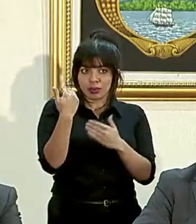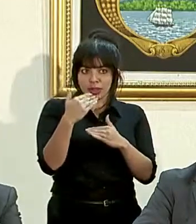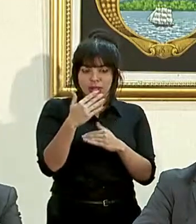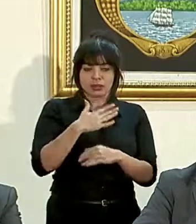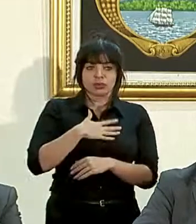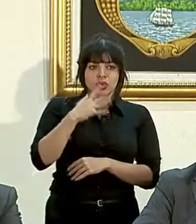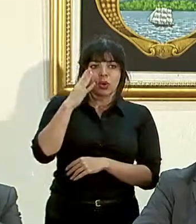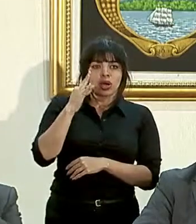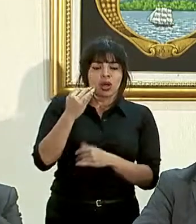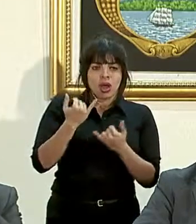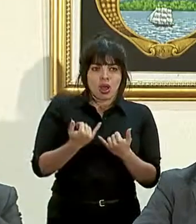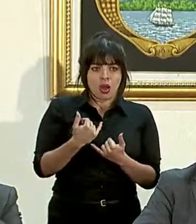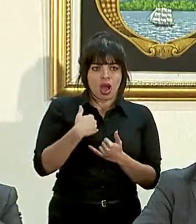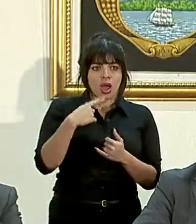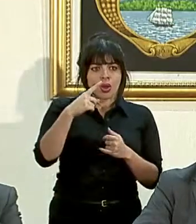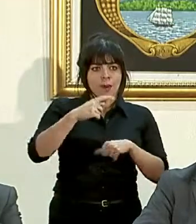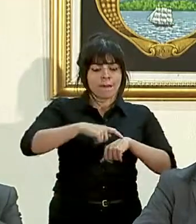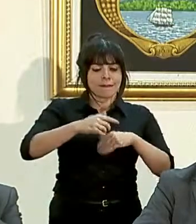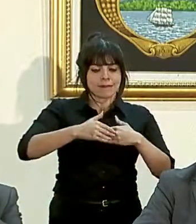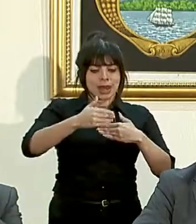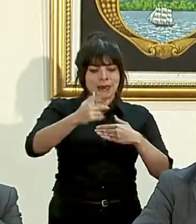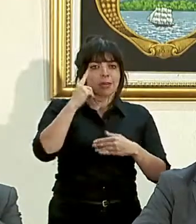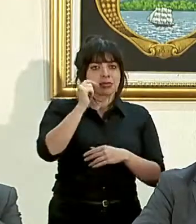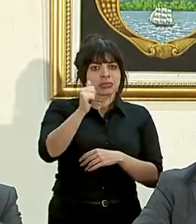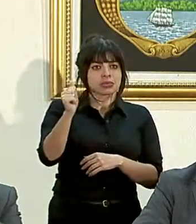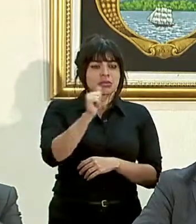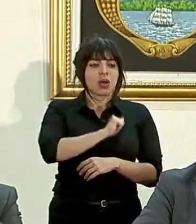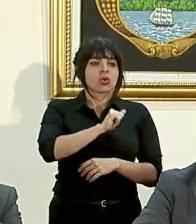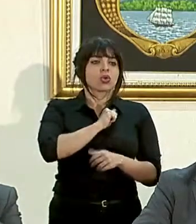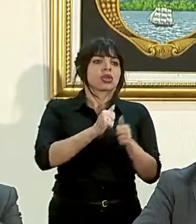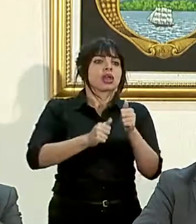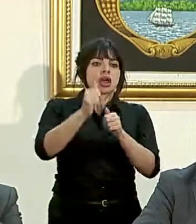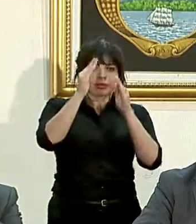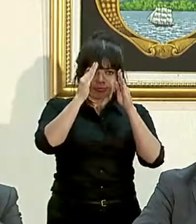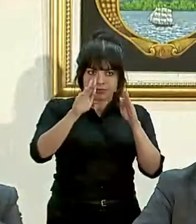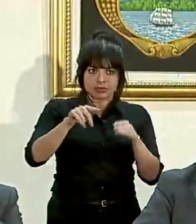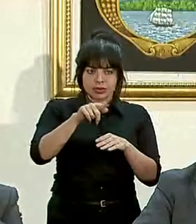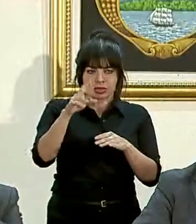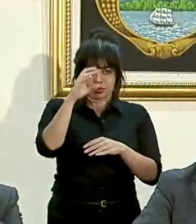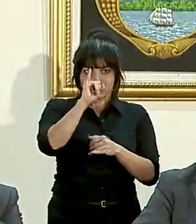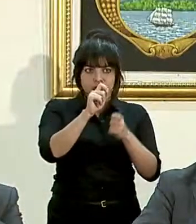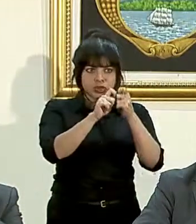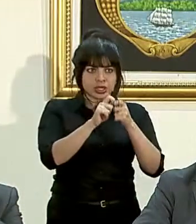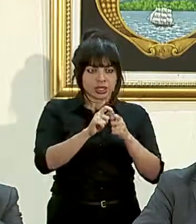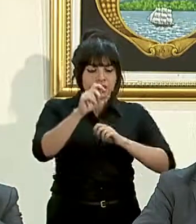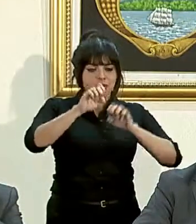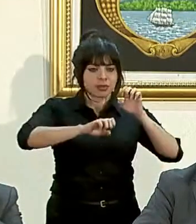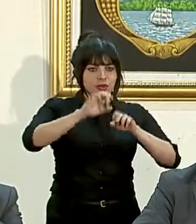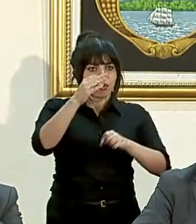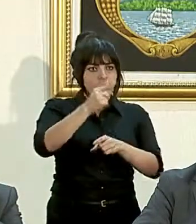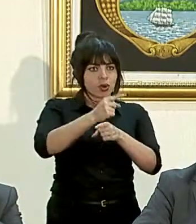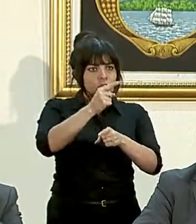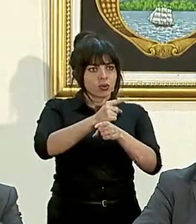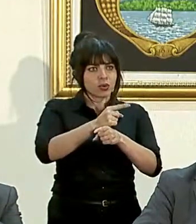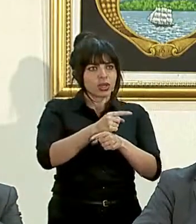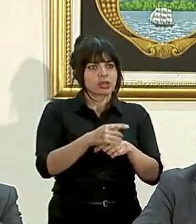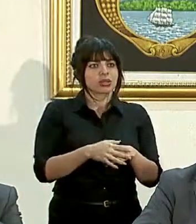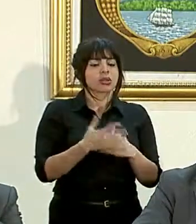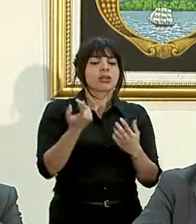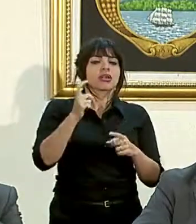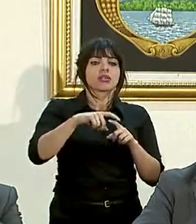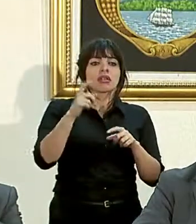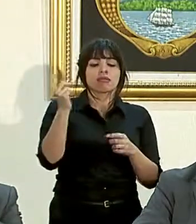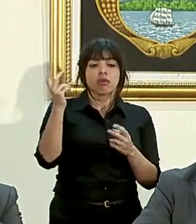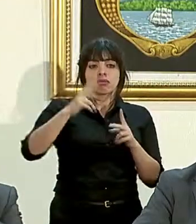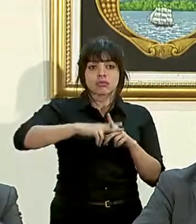Yo creo que hay ahora un margen para que las nuevas autoridades atiendan todas ese tipo de consideraciones, valoren adecuadamente lo que corresponde